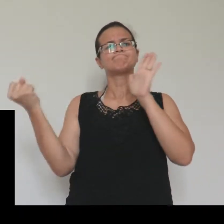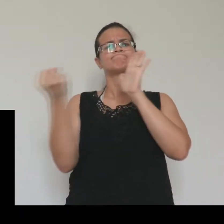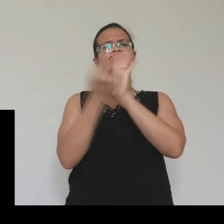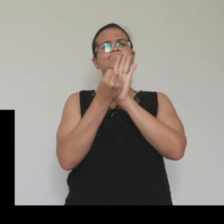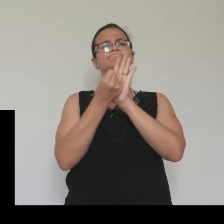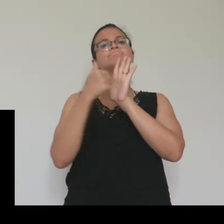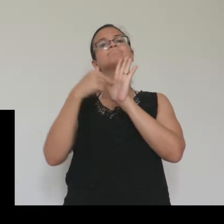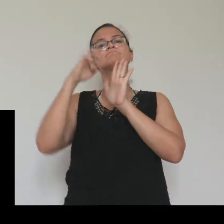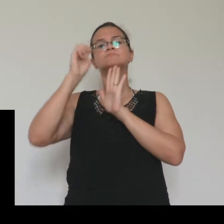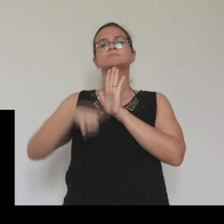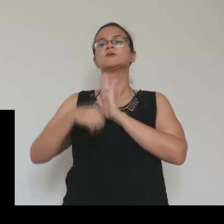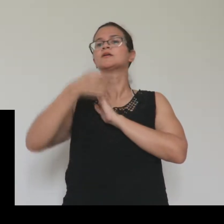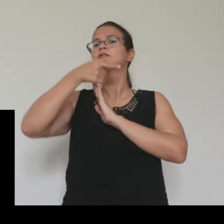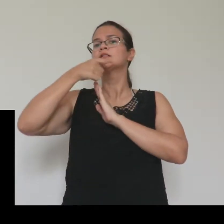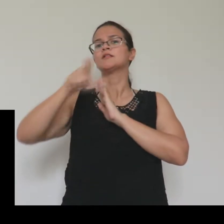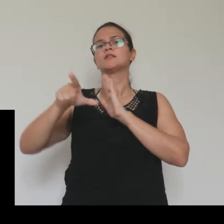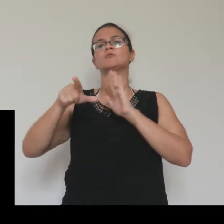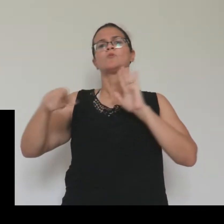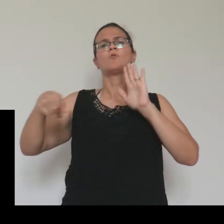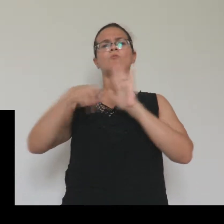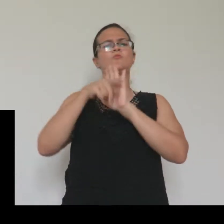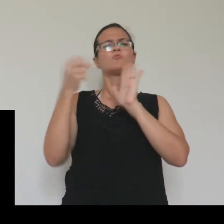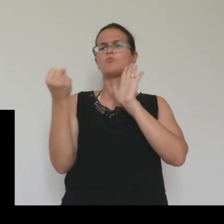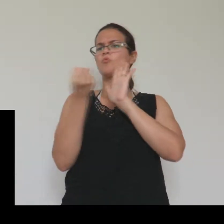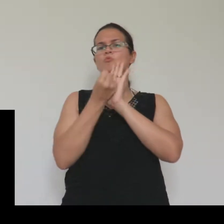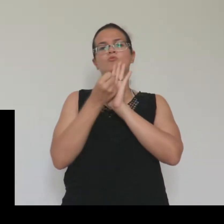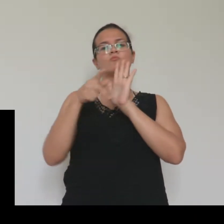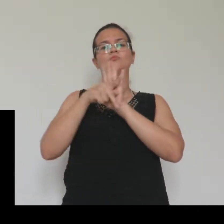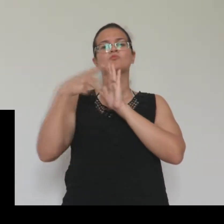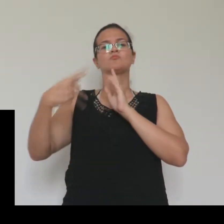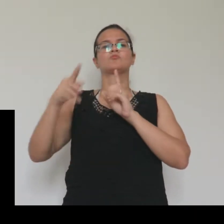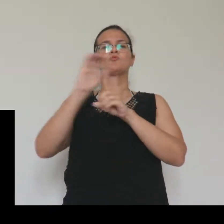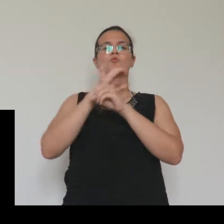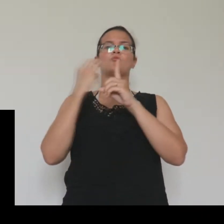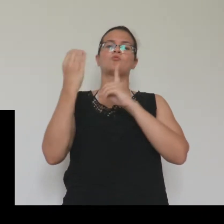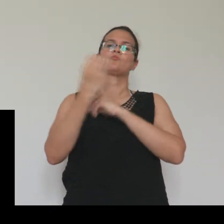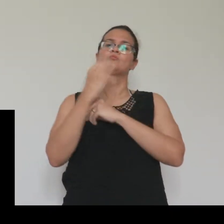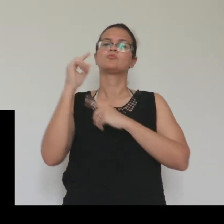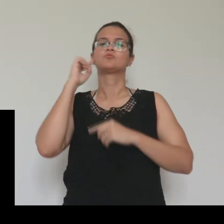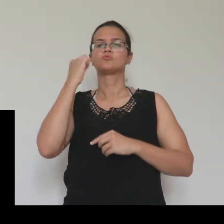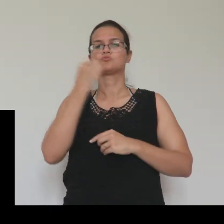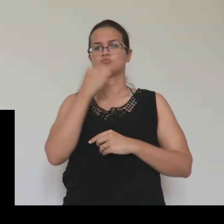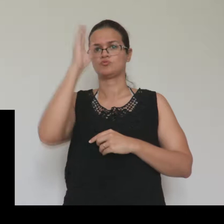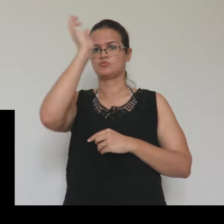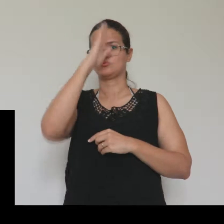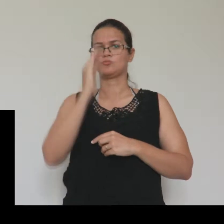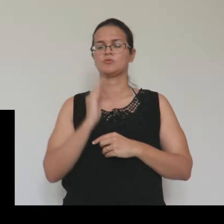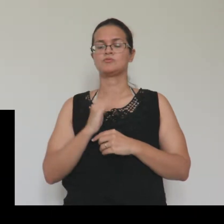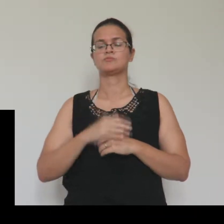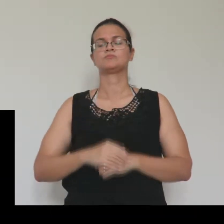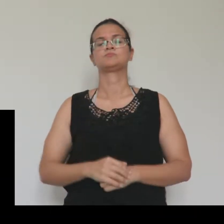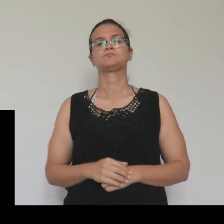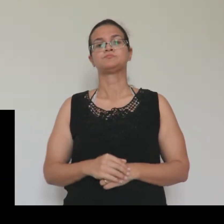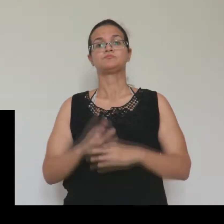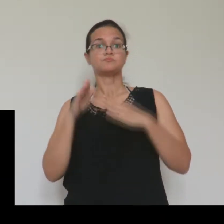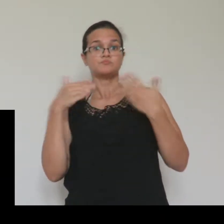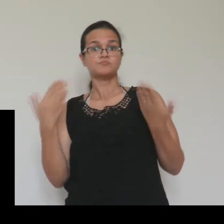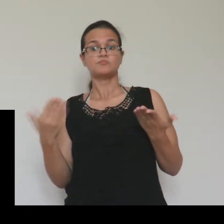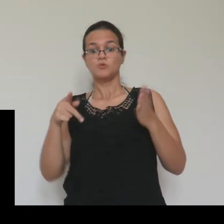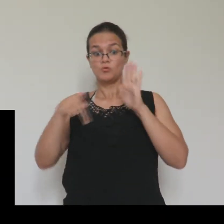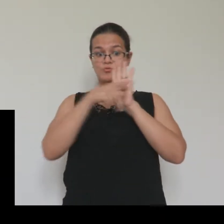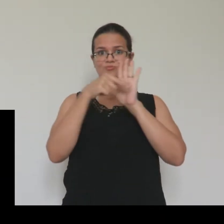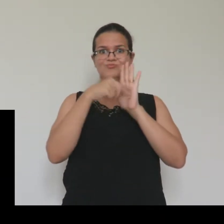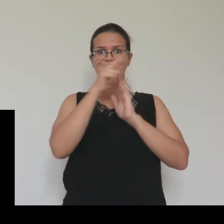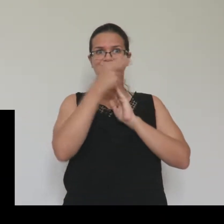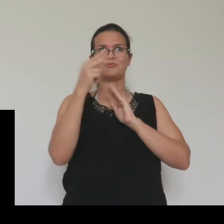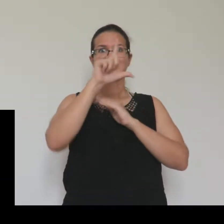oficialmente colocada como língua oficial da comunidade surda brasileira. Então, como o próprio nome já